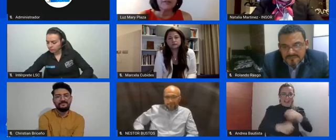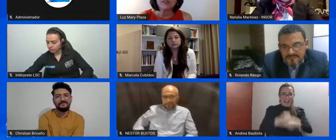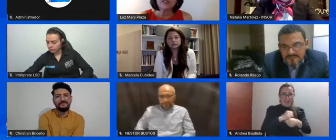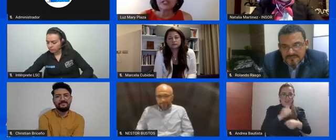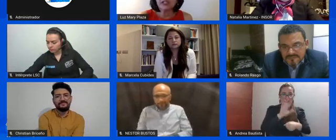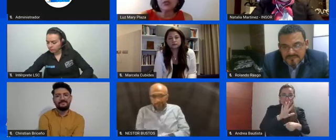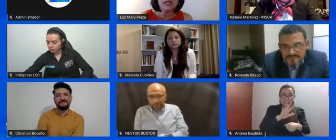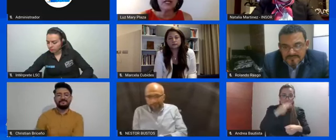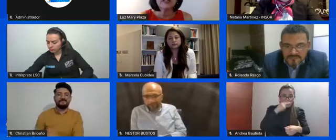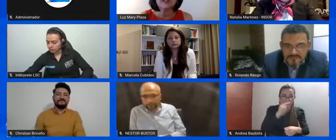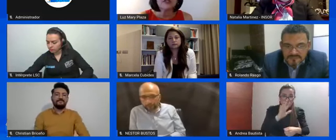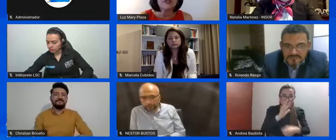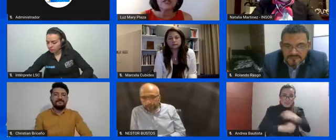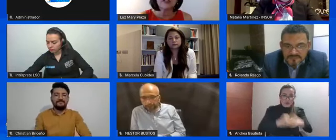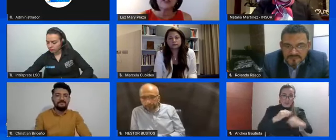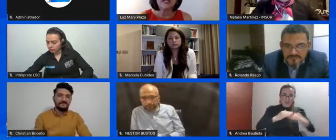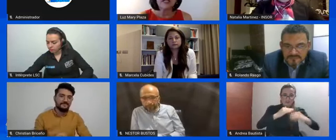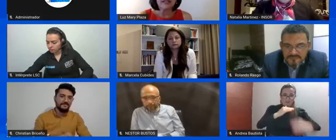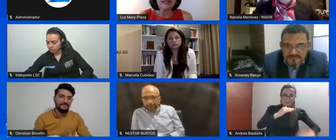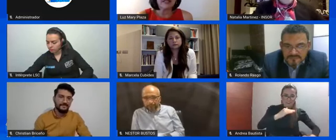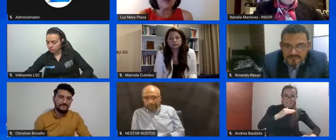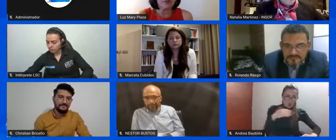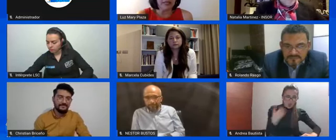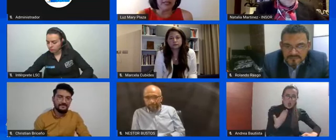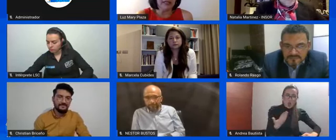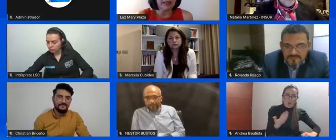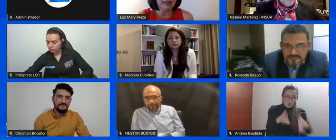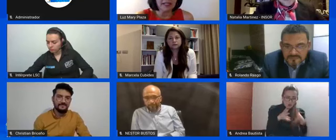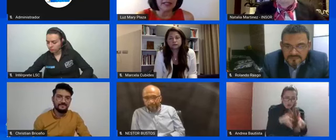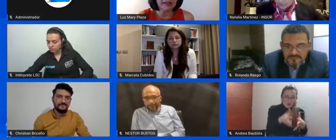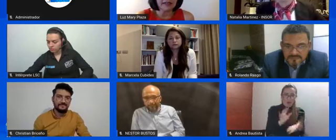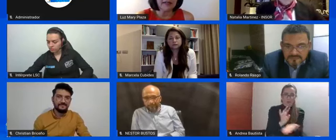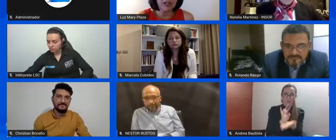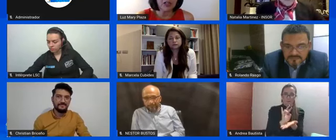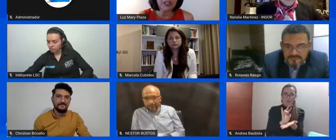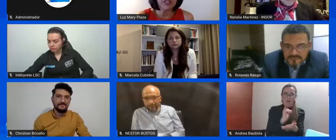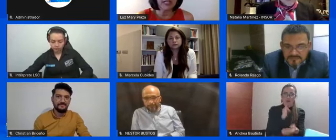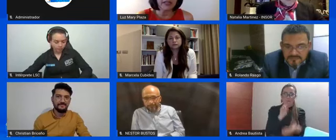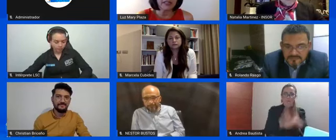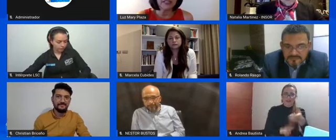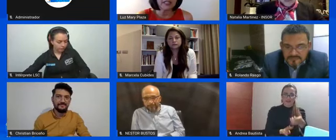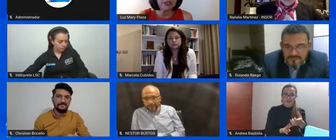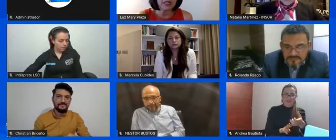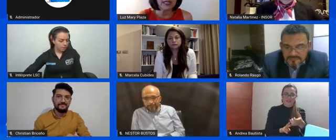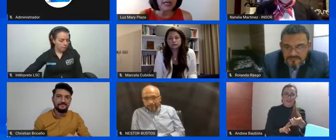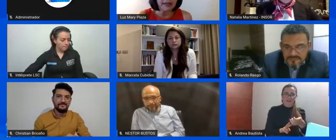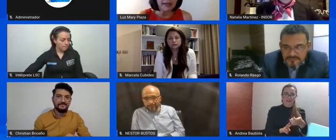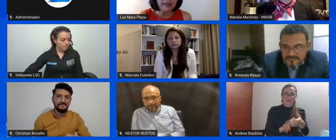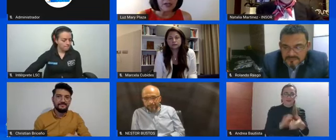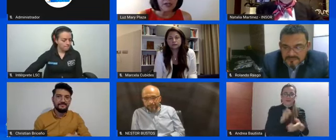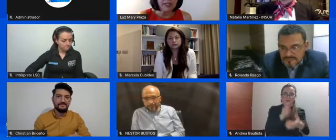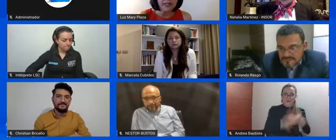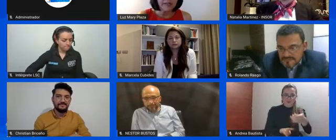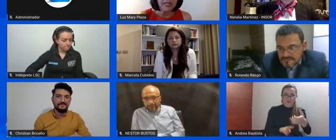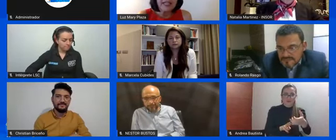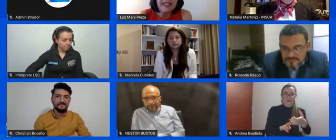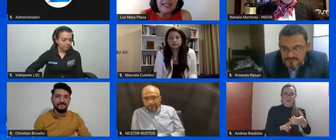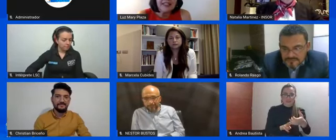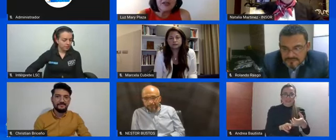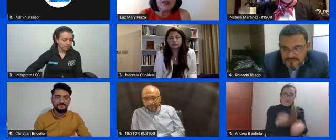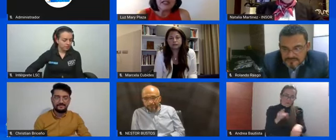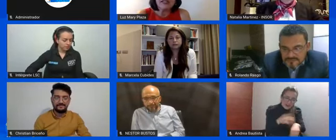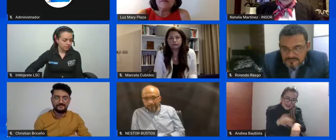los niños desde los 2 años, creo que nos llegaron de 1 año, 2 años, la propuesta era enseñarles, trabajar con